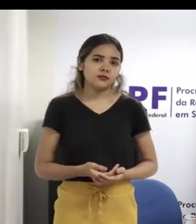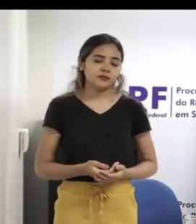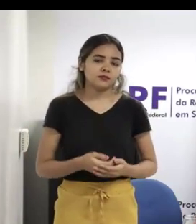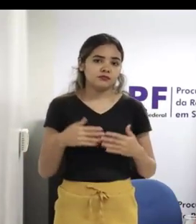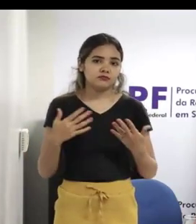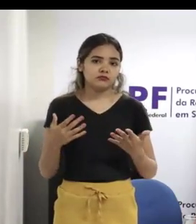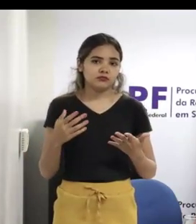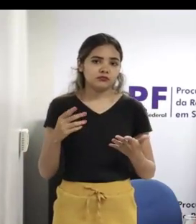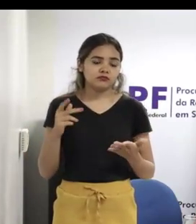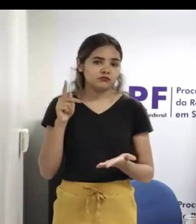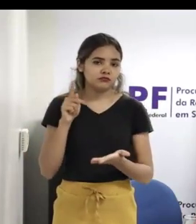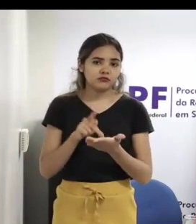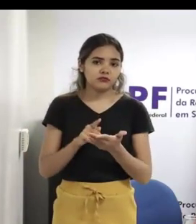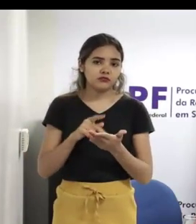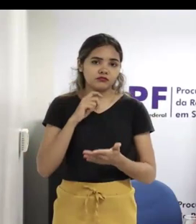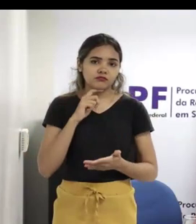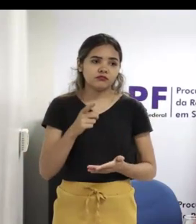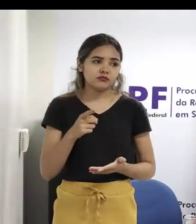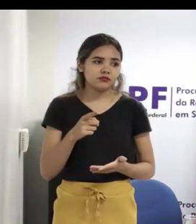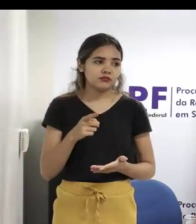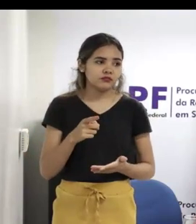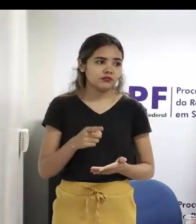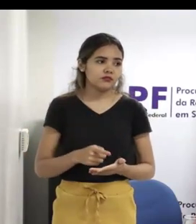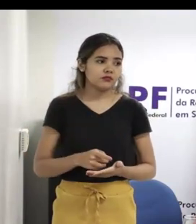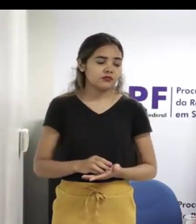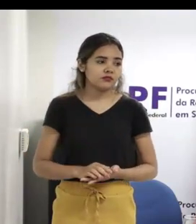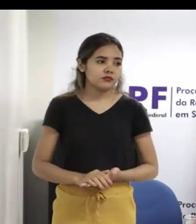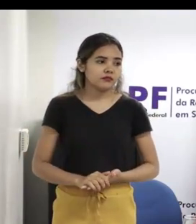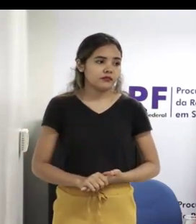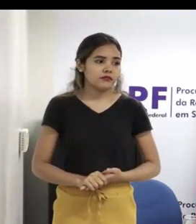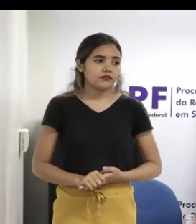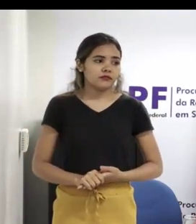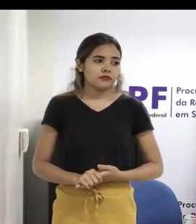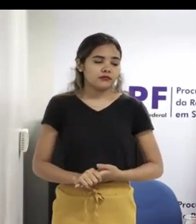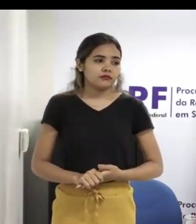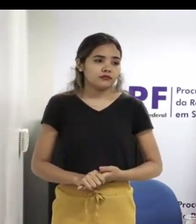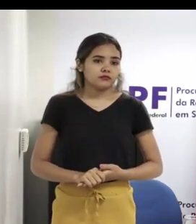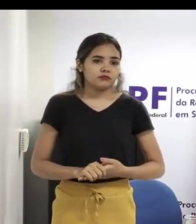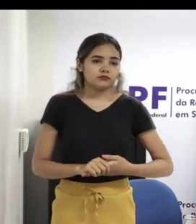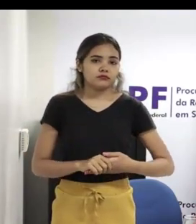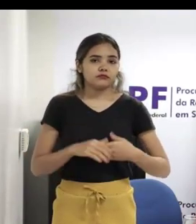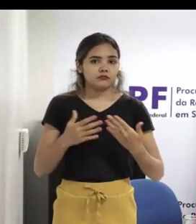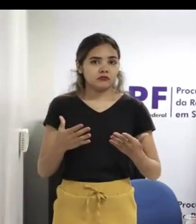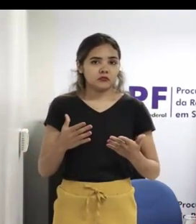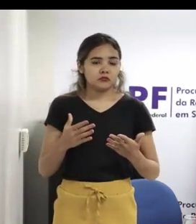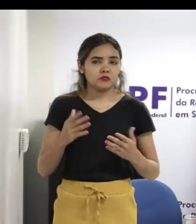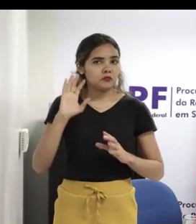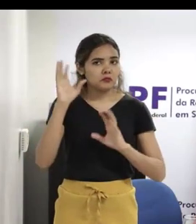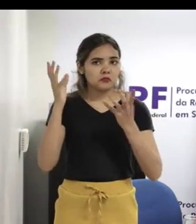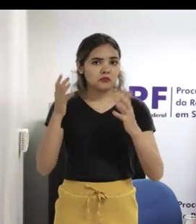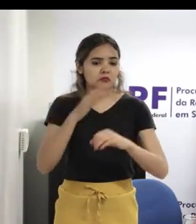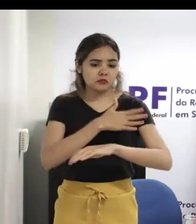situação mas a mãe a coberta porque foi o pai o abusador e a escola Toma essa iniciativa de levar à